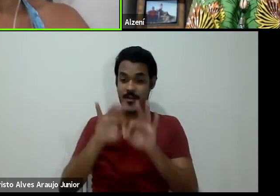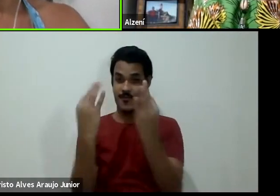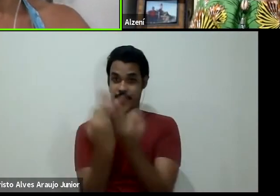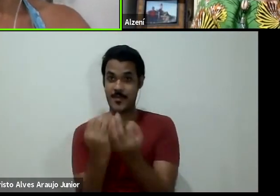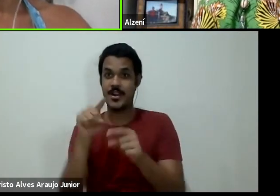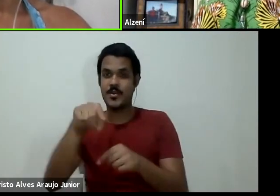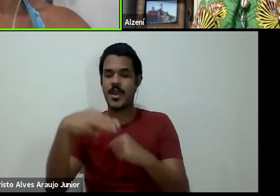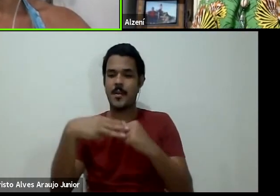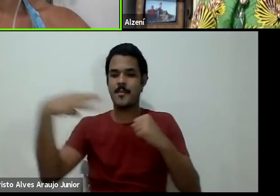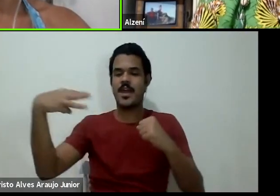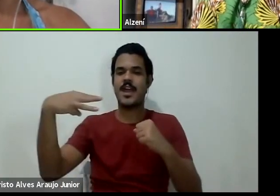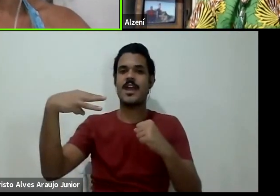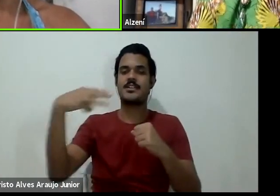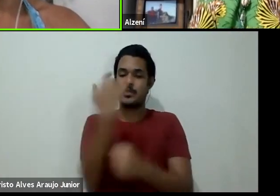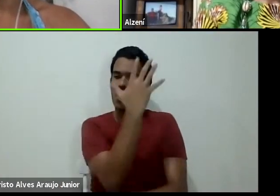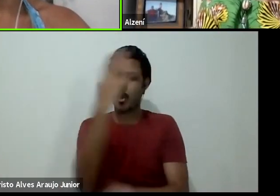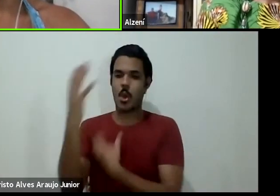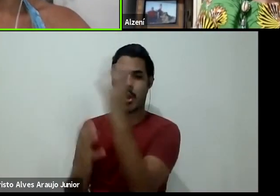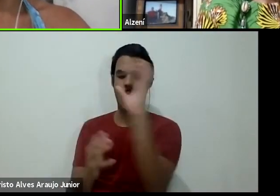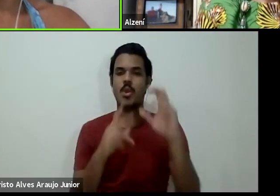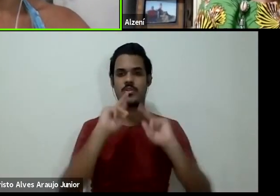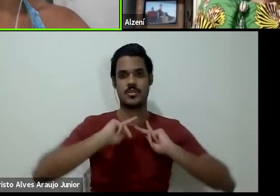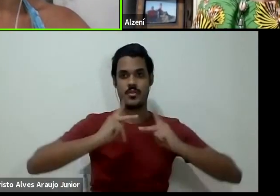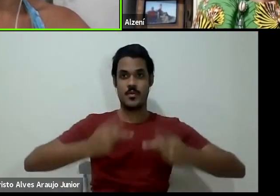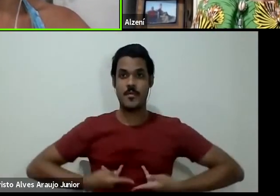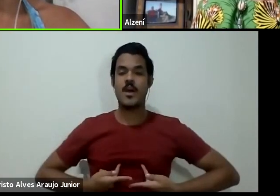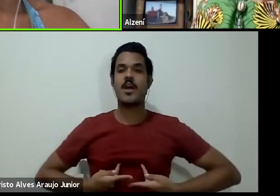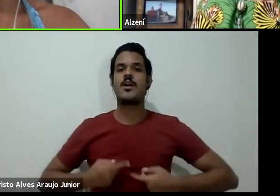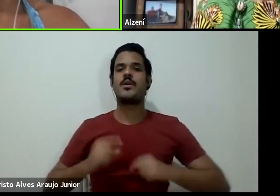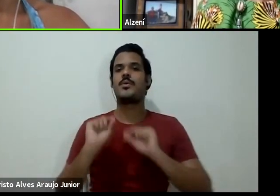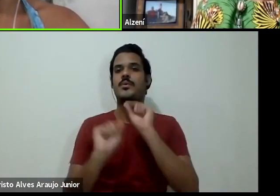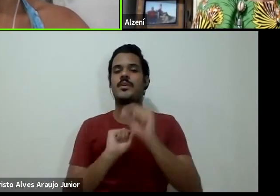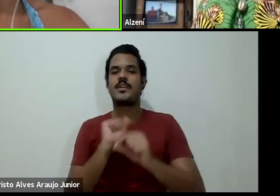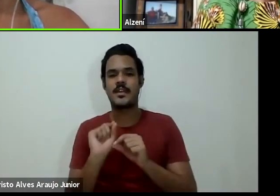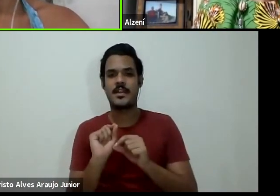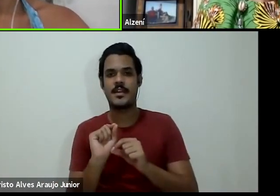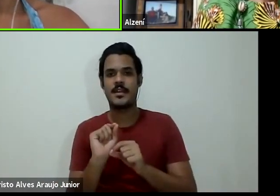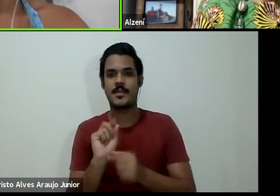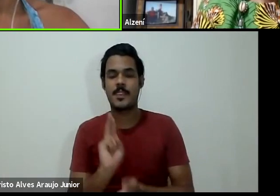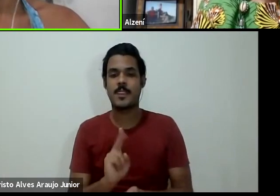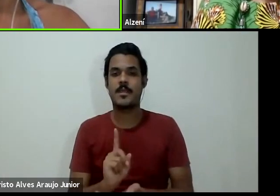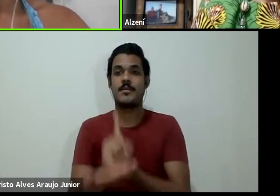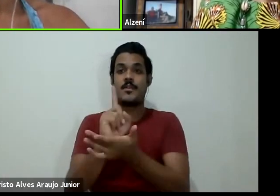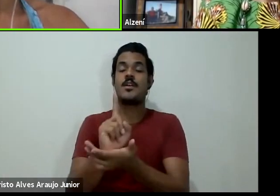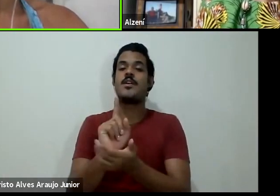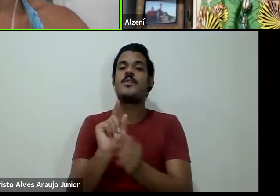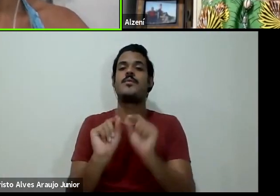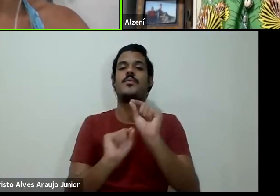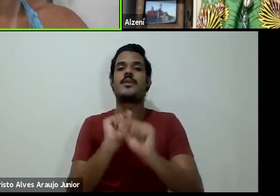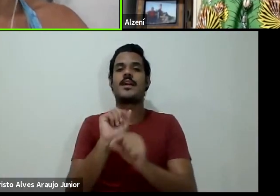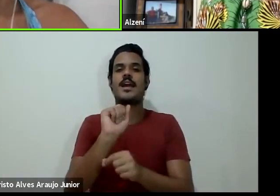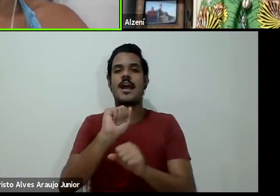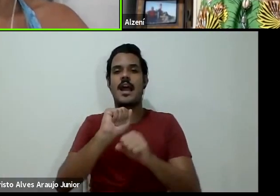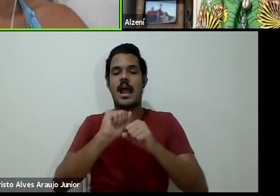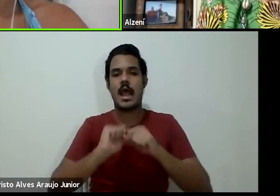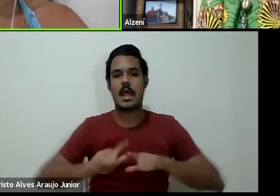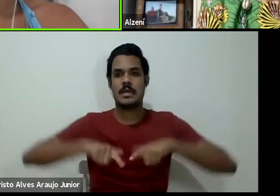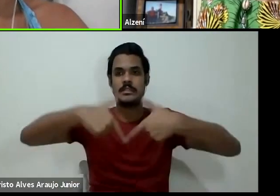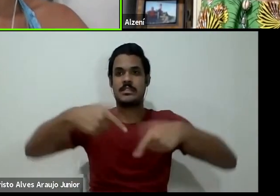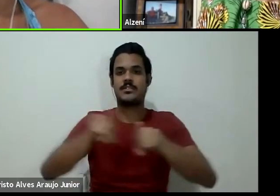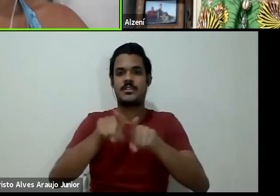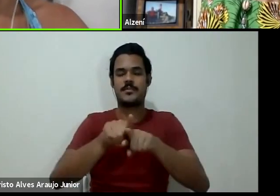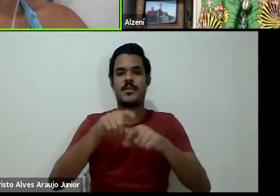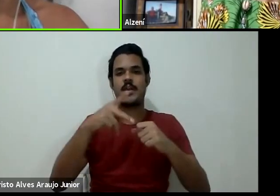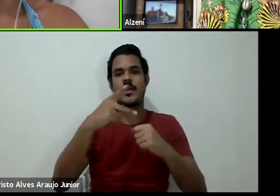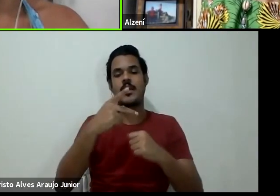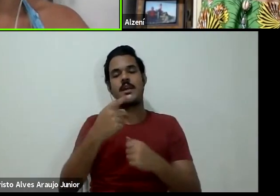Ecologia Humana, membro da Aquibanto, membro do Instituto Ação e ex-presidente da SABE,